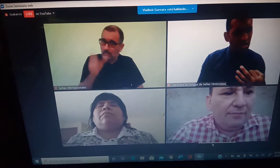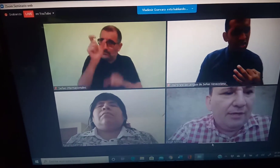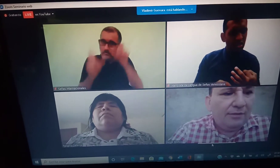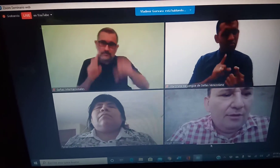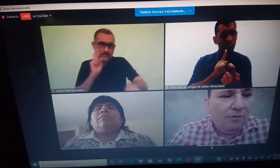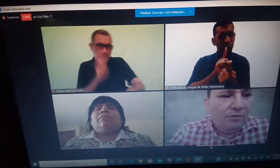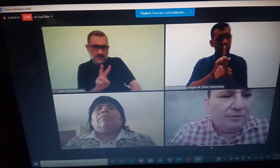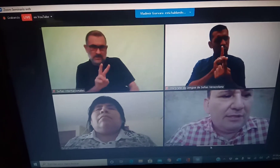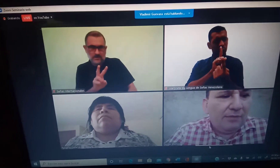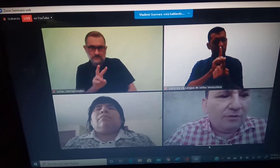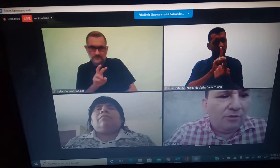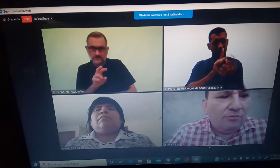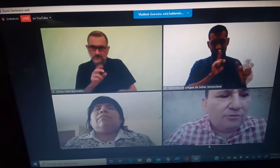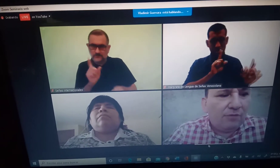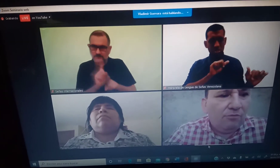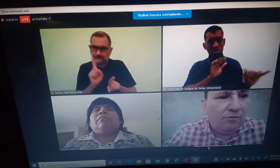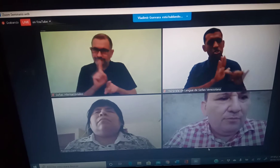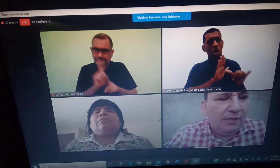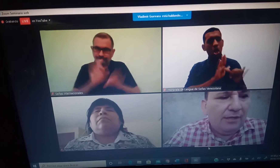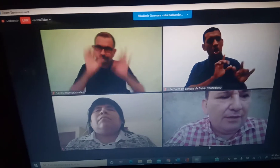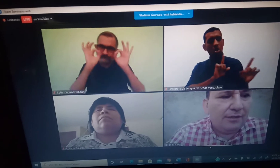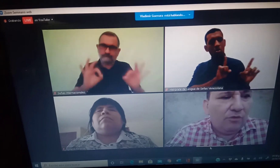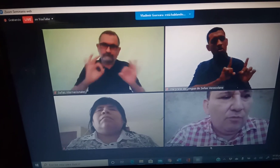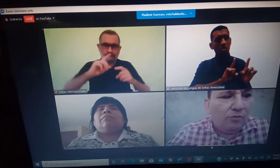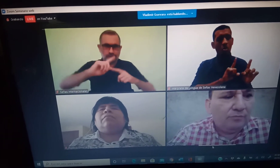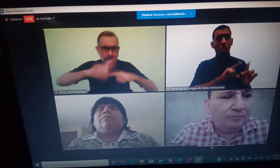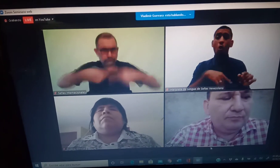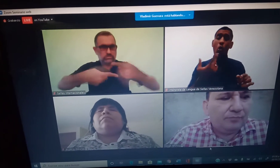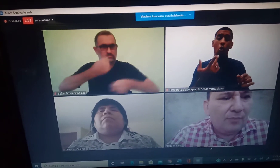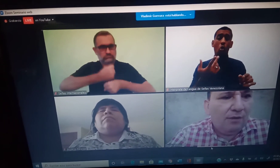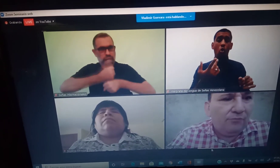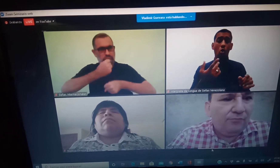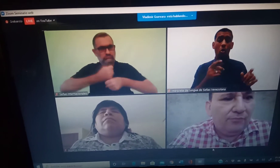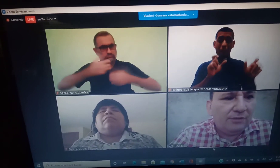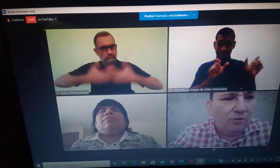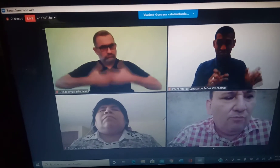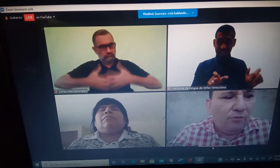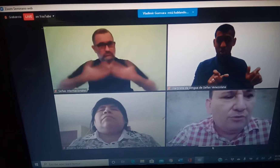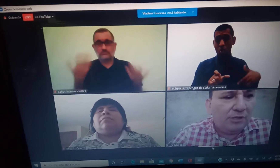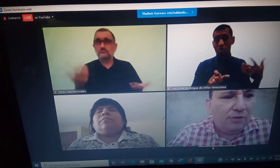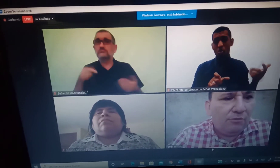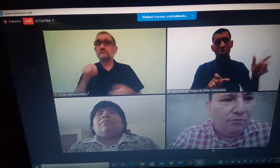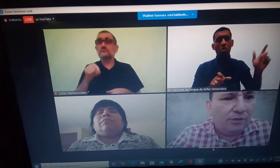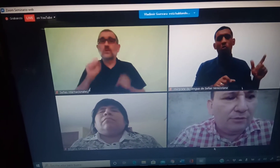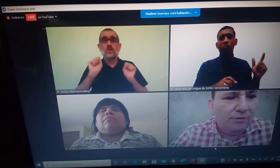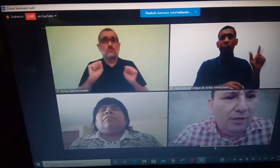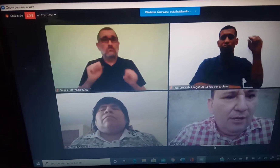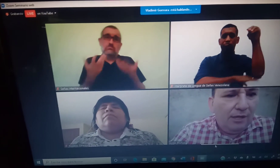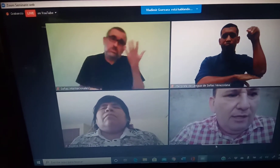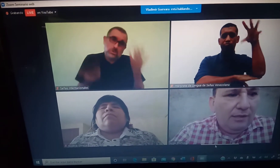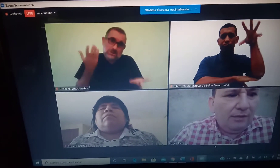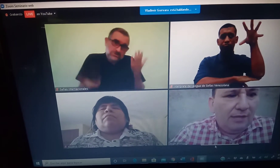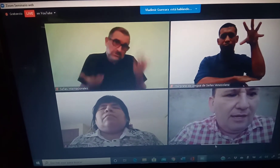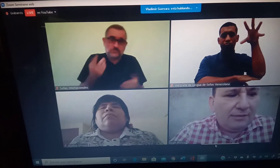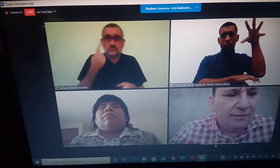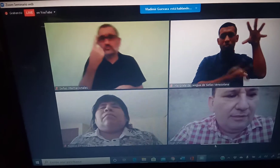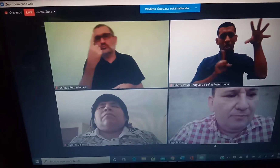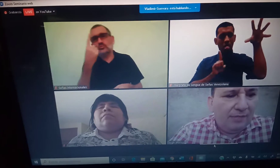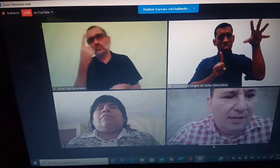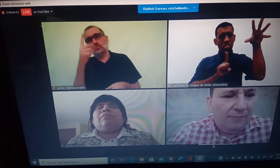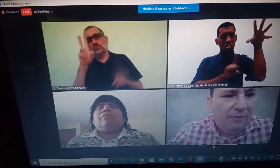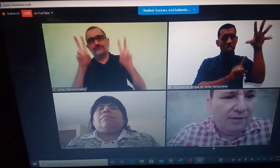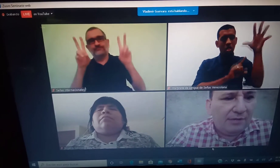ser también un acercamiento a un obstáculo inerte como algo físico, poste o eso, y da la